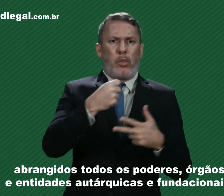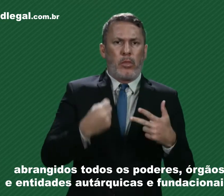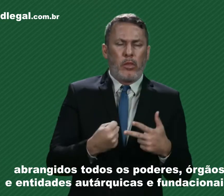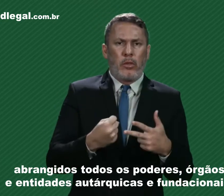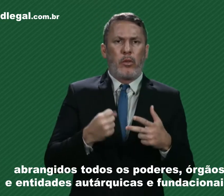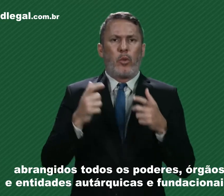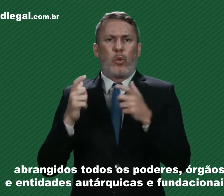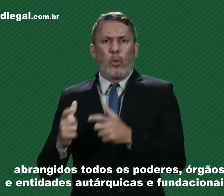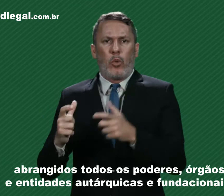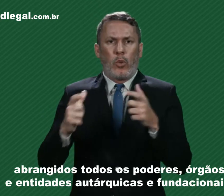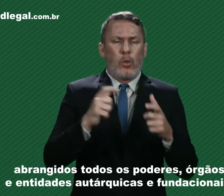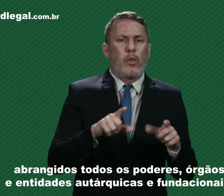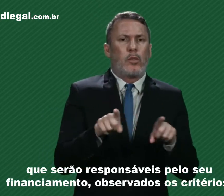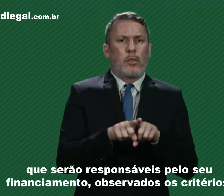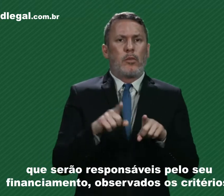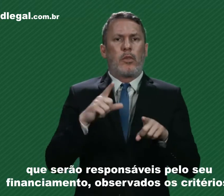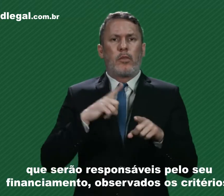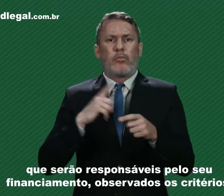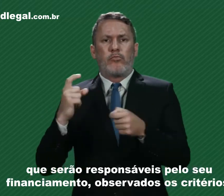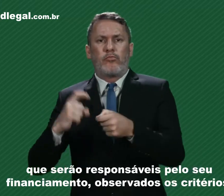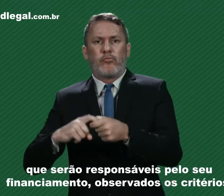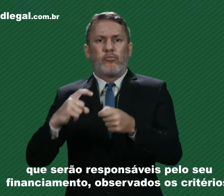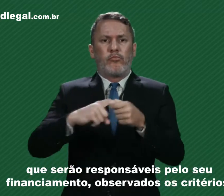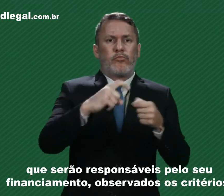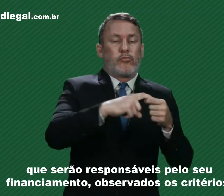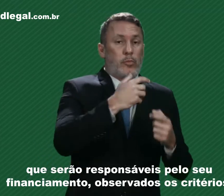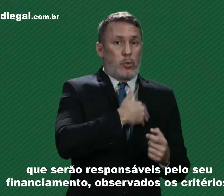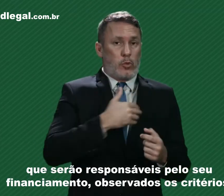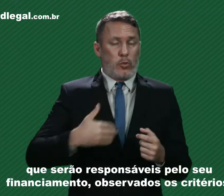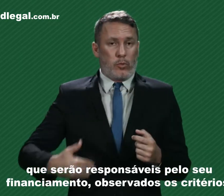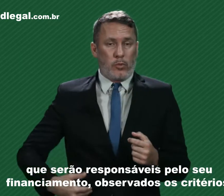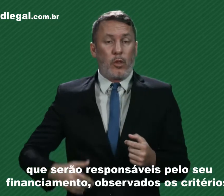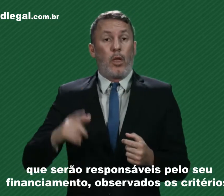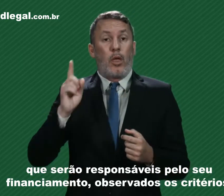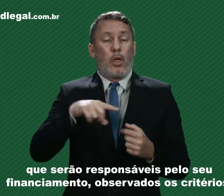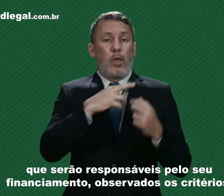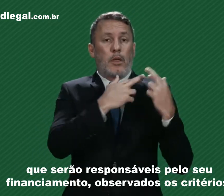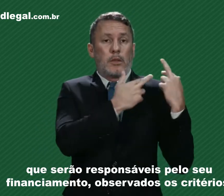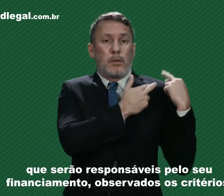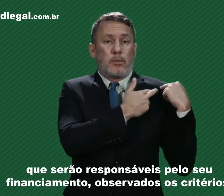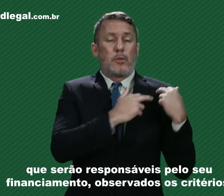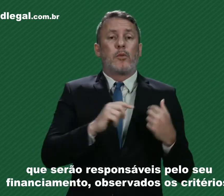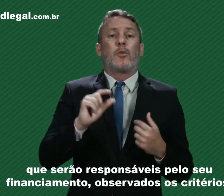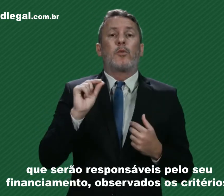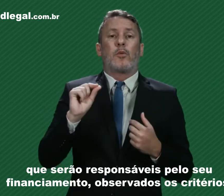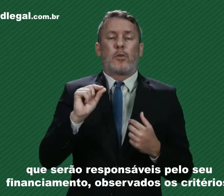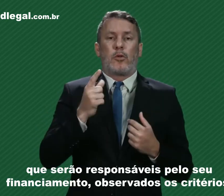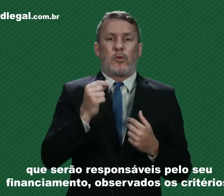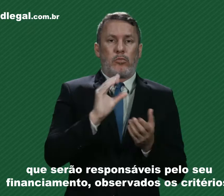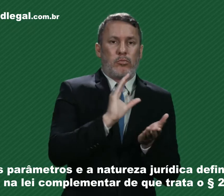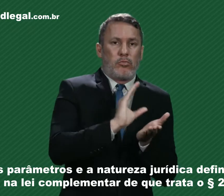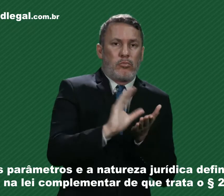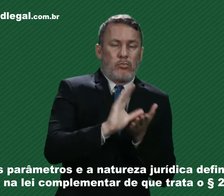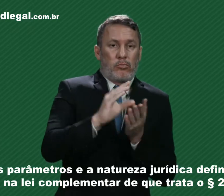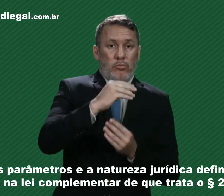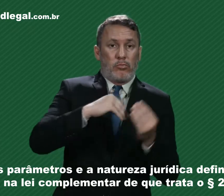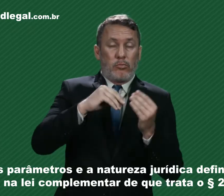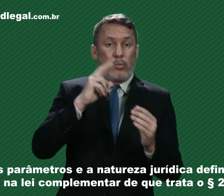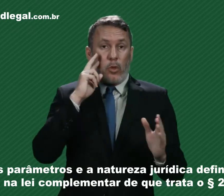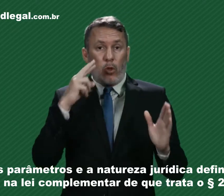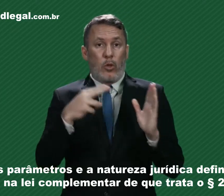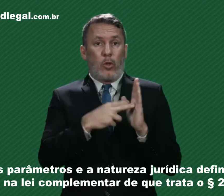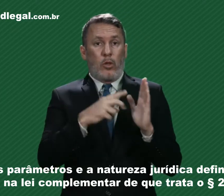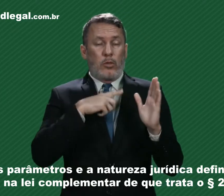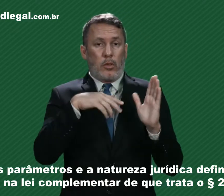entidades autárquicas e fundacionais que serão responsáveis pelo seu financiamento, observados os critérios, os